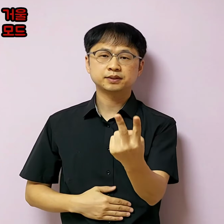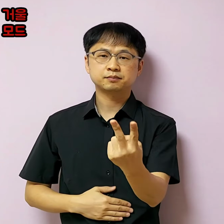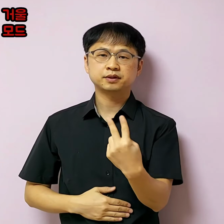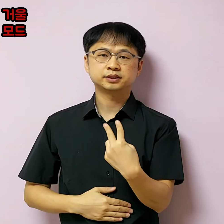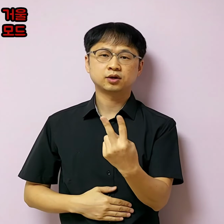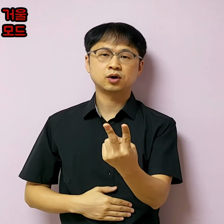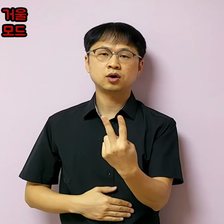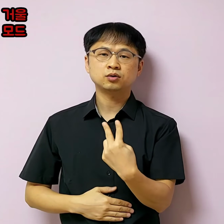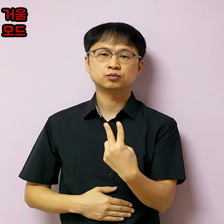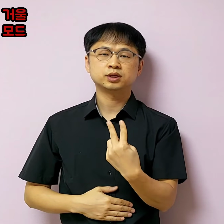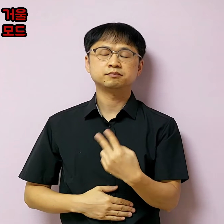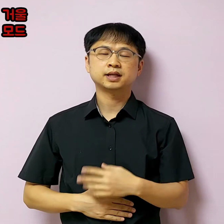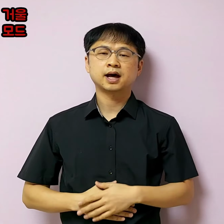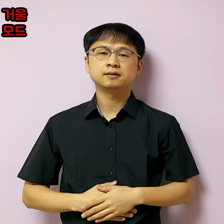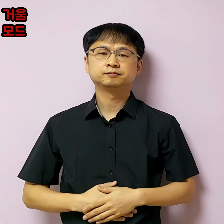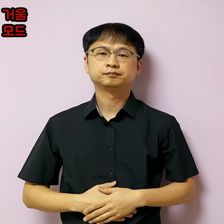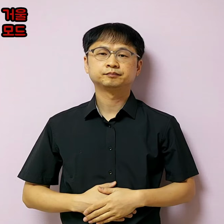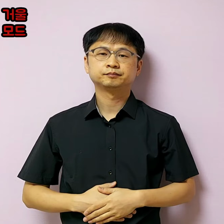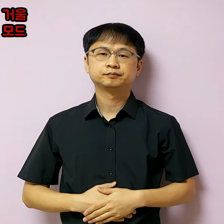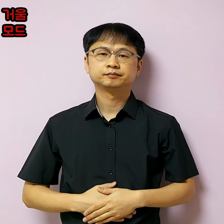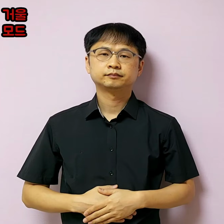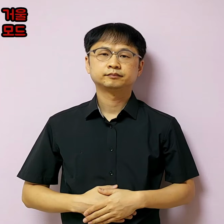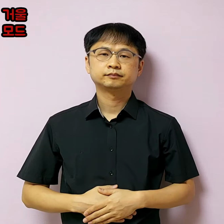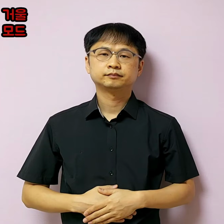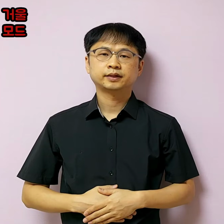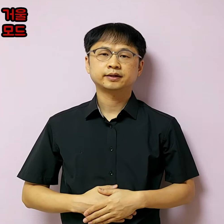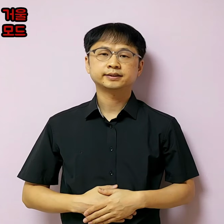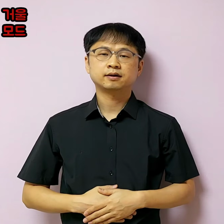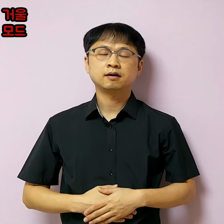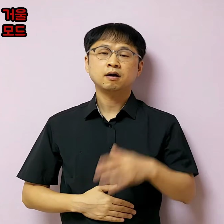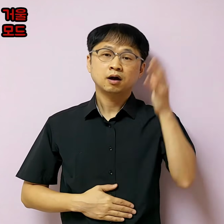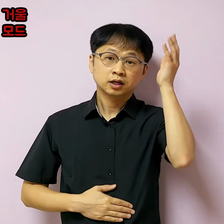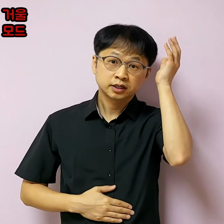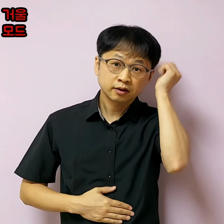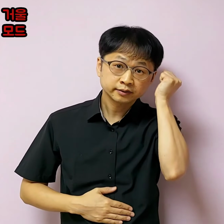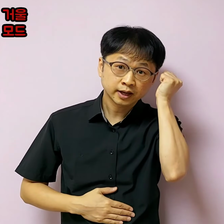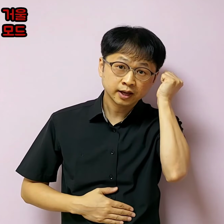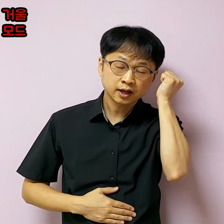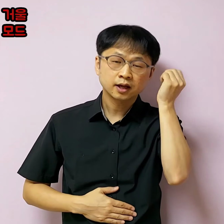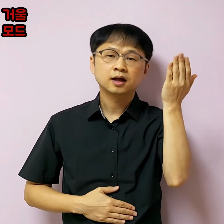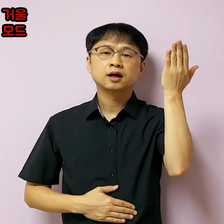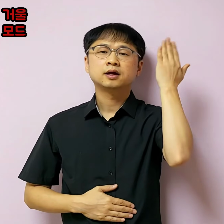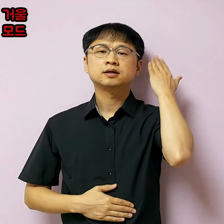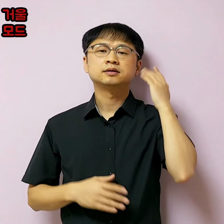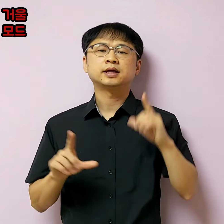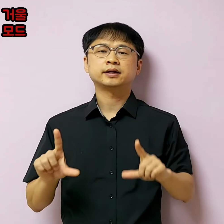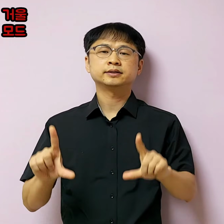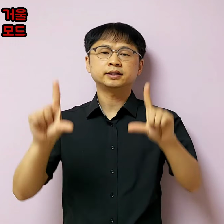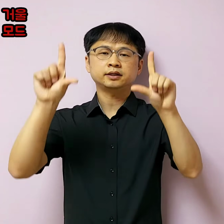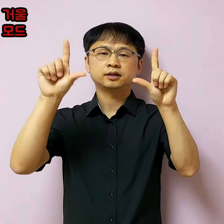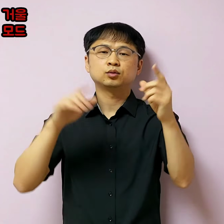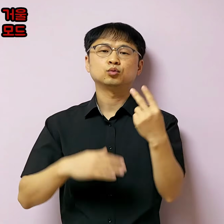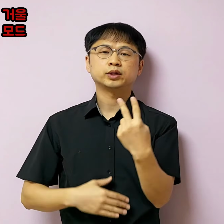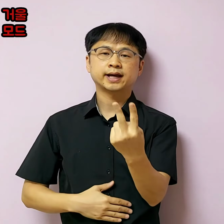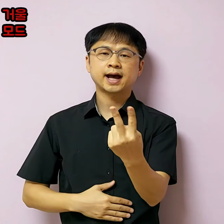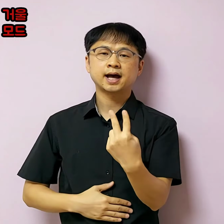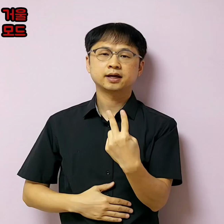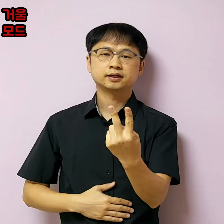앞에서 배웠죠. 우리입니다. 네, 그래서 기억나 그날의 우리가